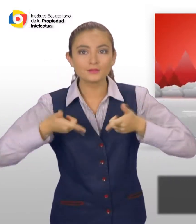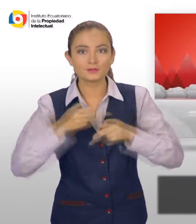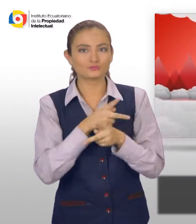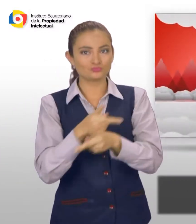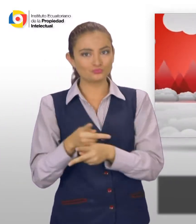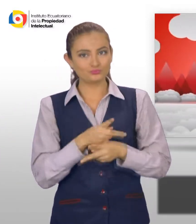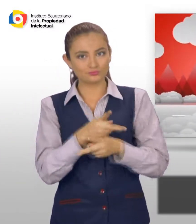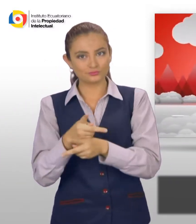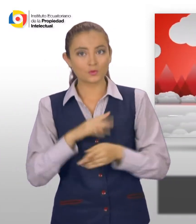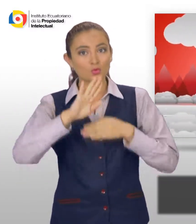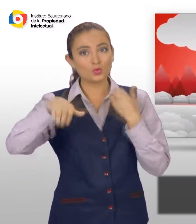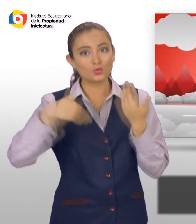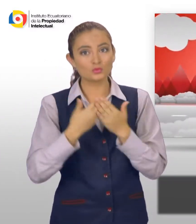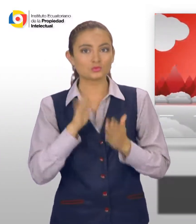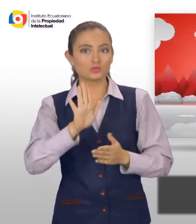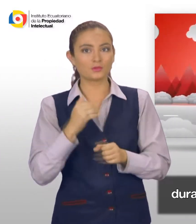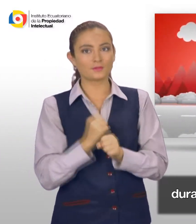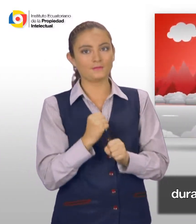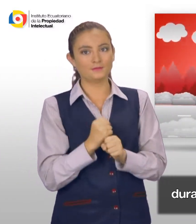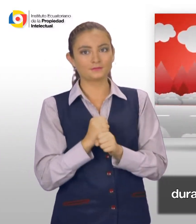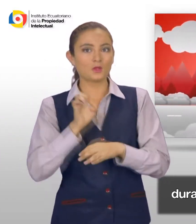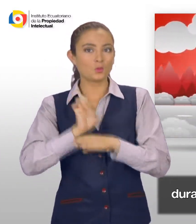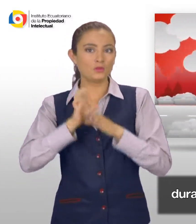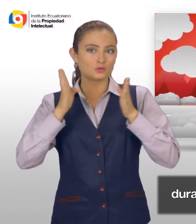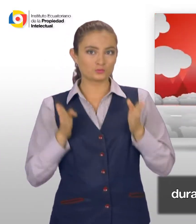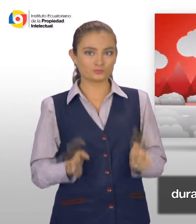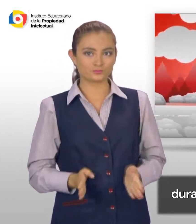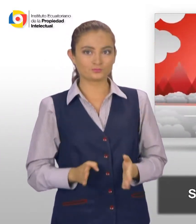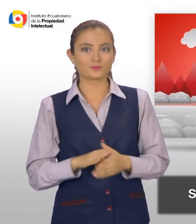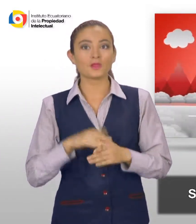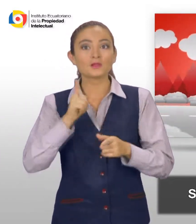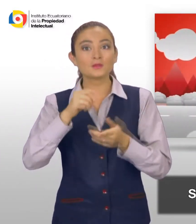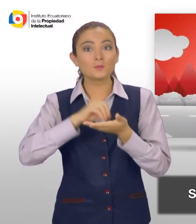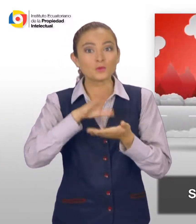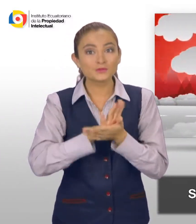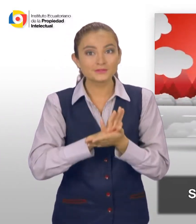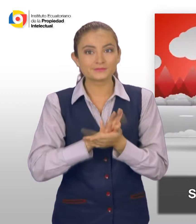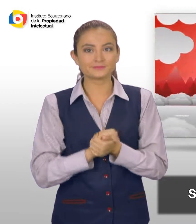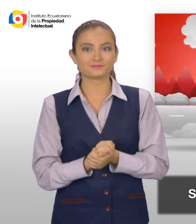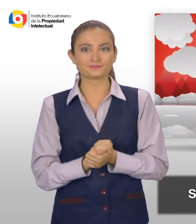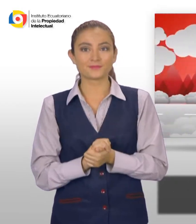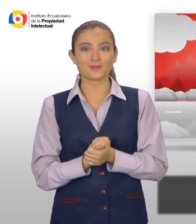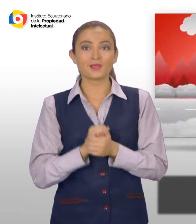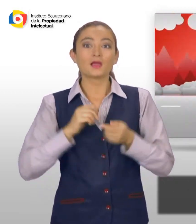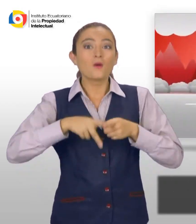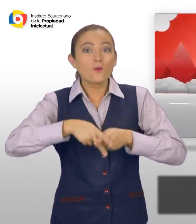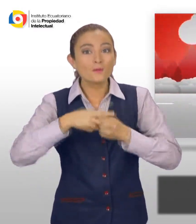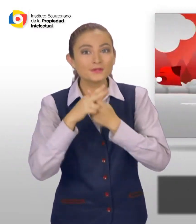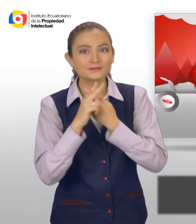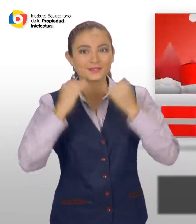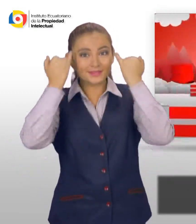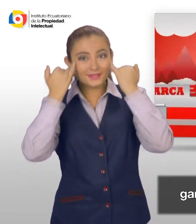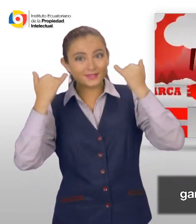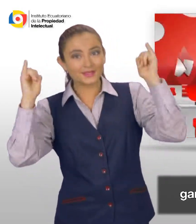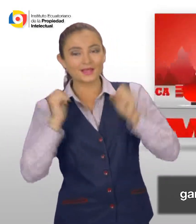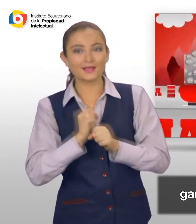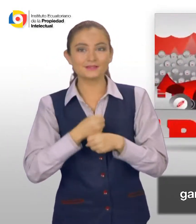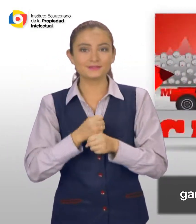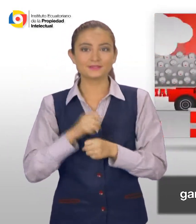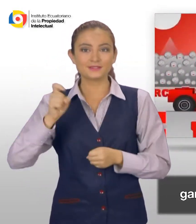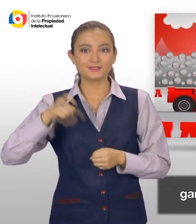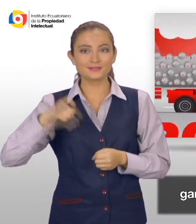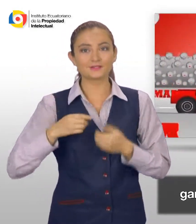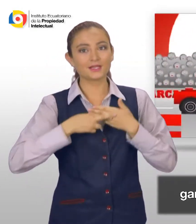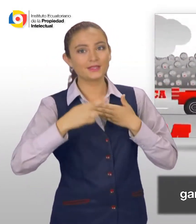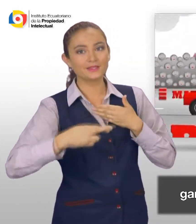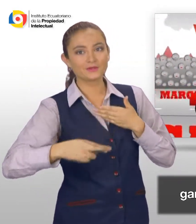trabajo e investigación que se puso en el desarrollo de la creación. Se deben registrar las marcas para protegerlas y